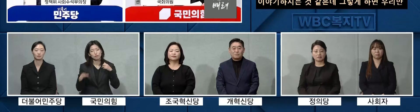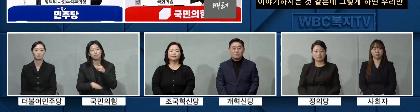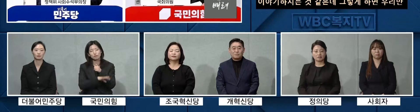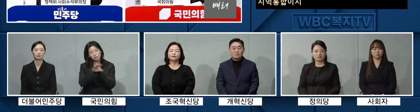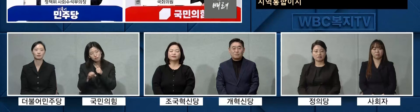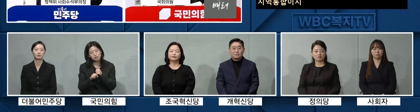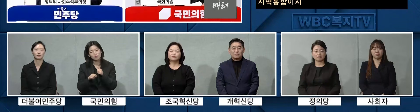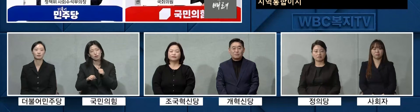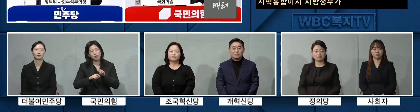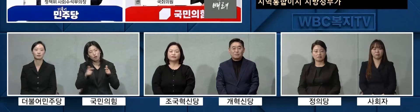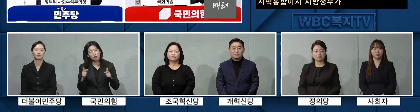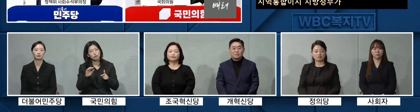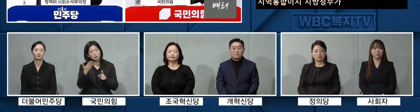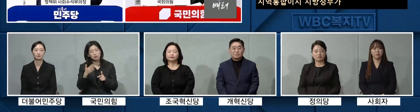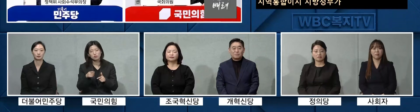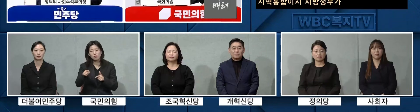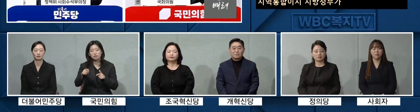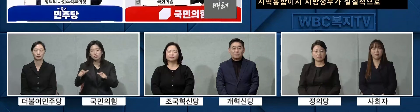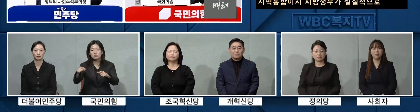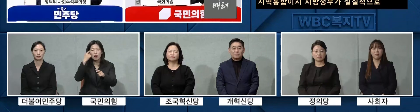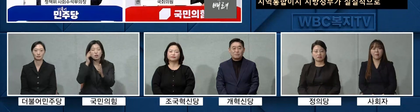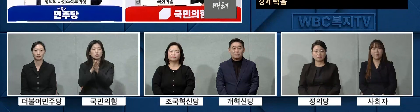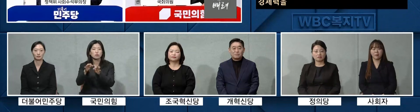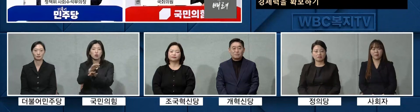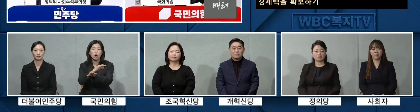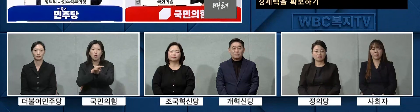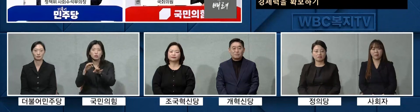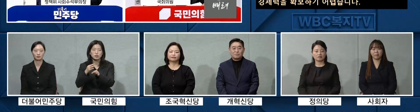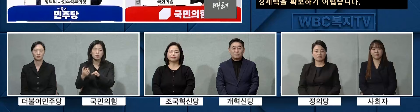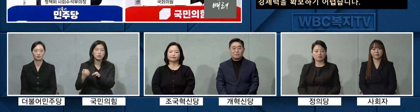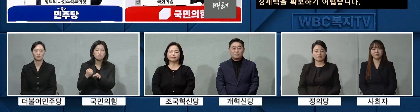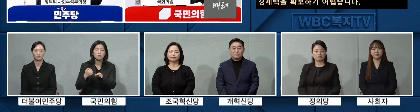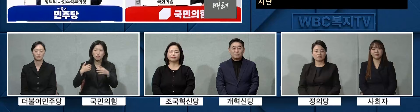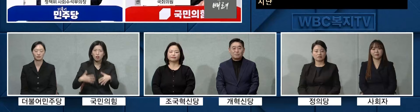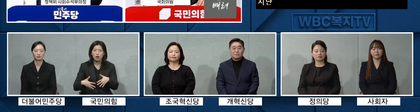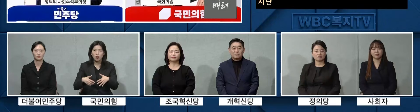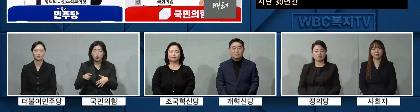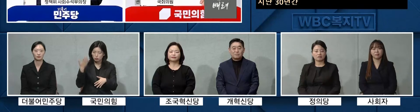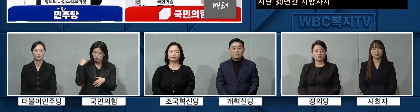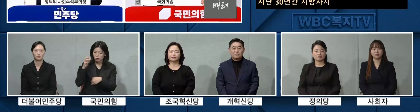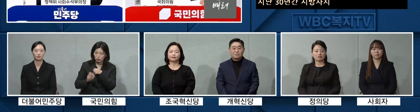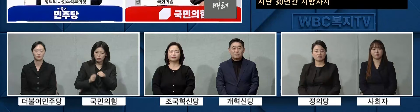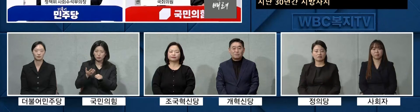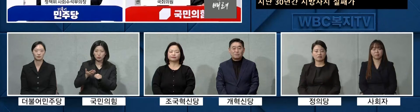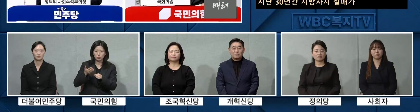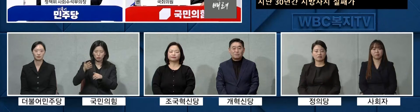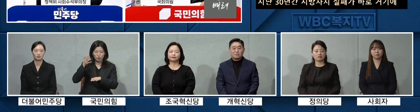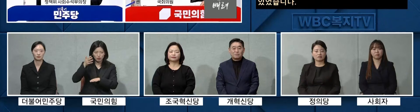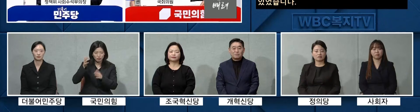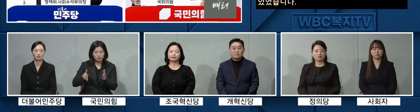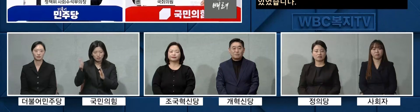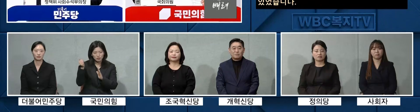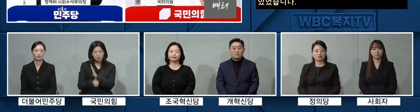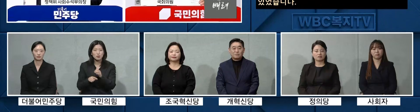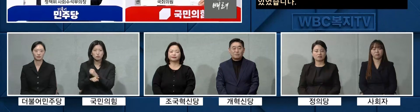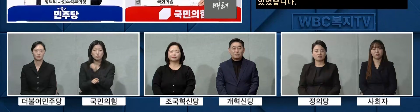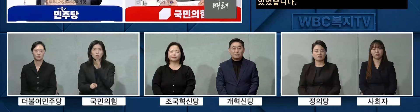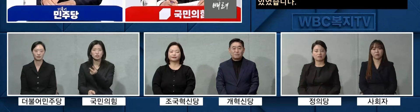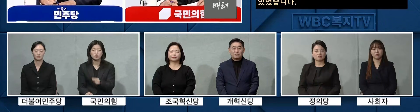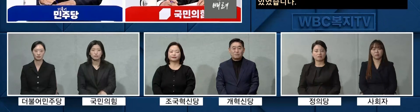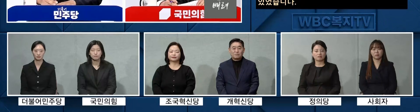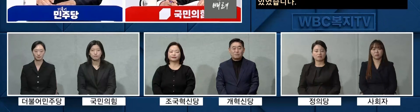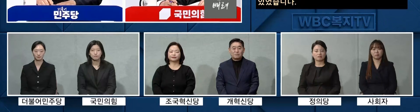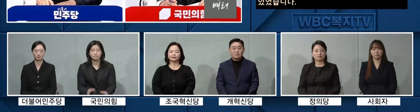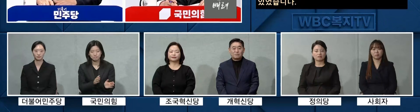확보하기 어렵습니다. 지난 30년간의 지방자치 실패가 바로 거기에 있었습니다. 다음은